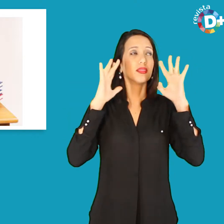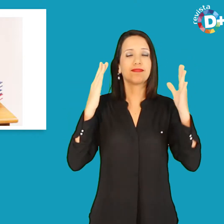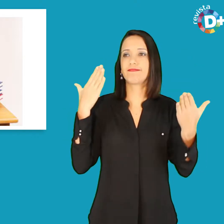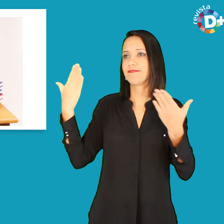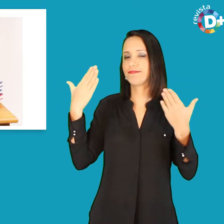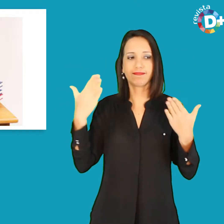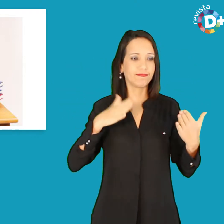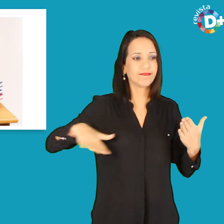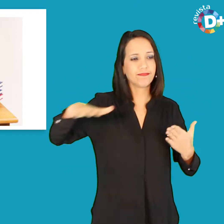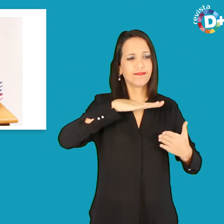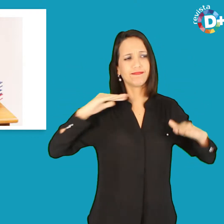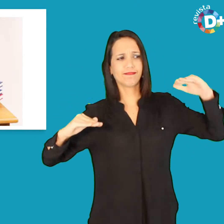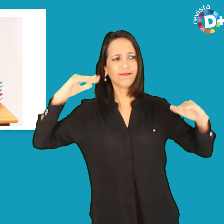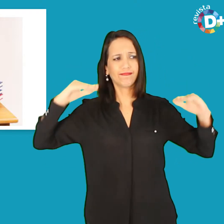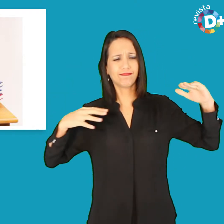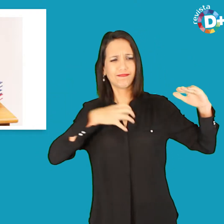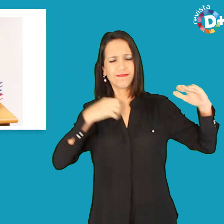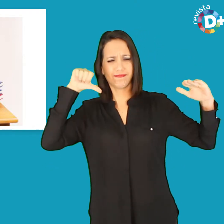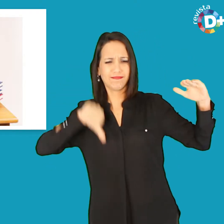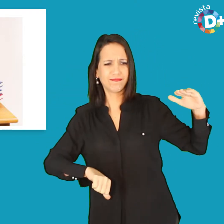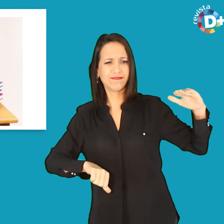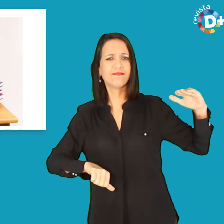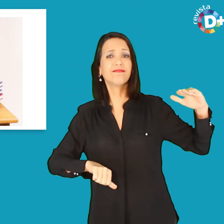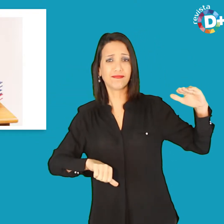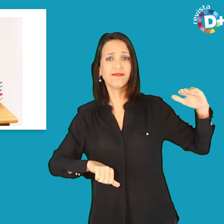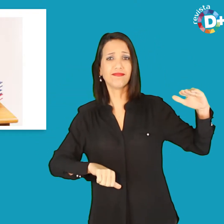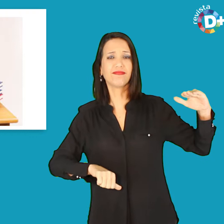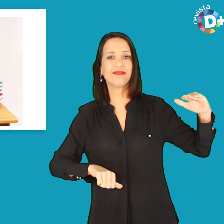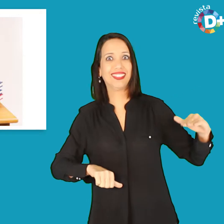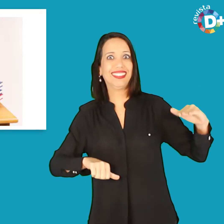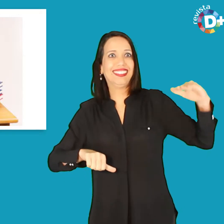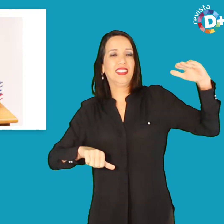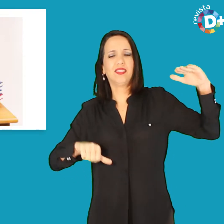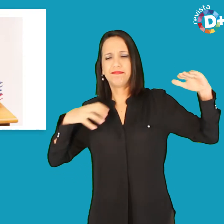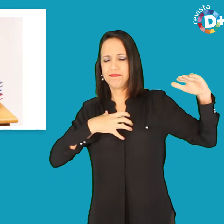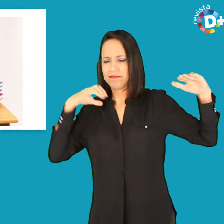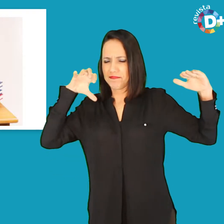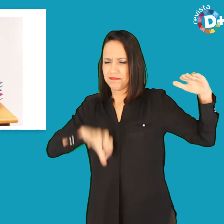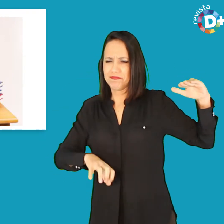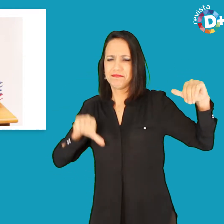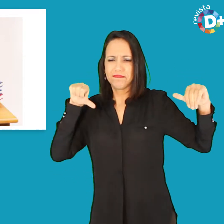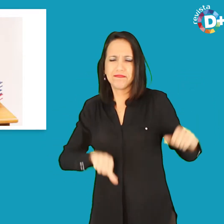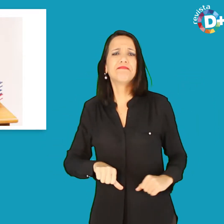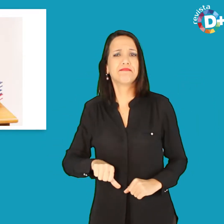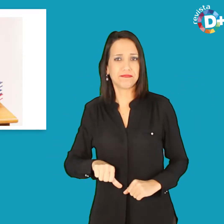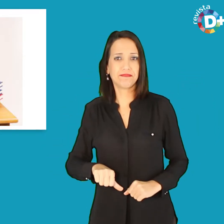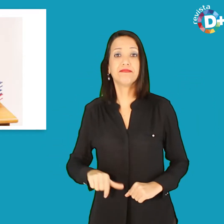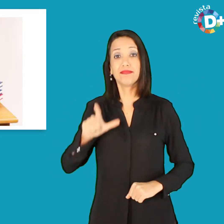sentem menores do que os outros. Ou seja, todos chegam com a autoestima muito baixa. Como o TDAH não tem